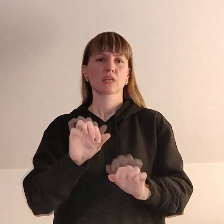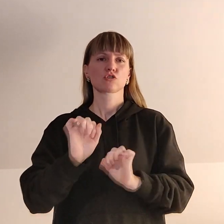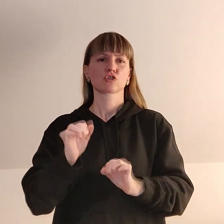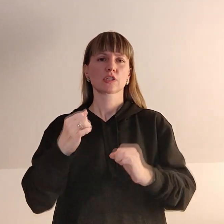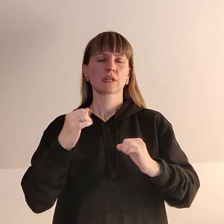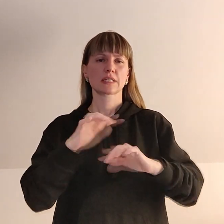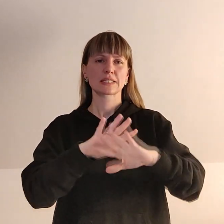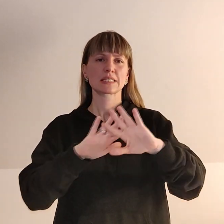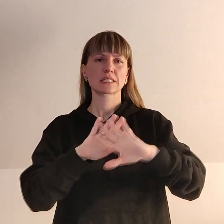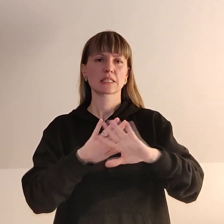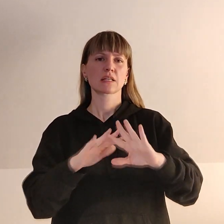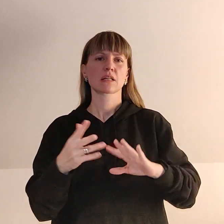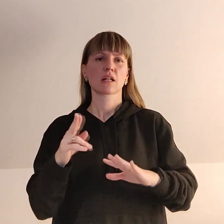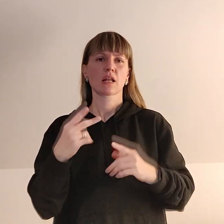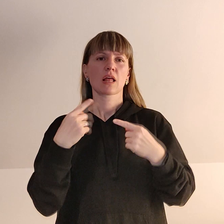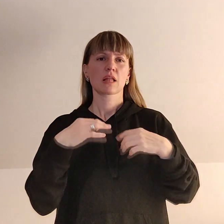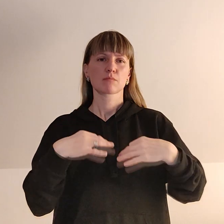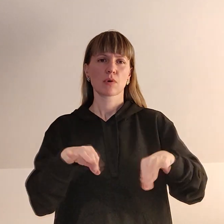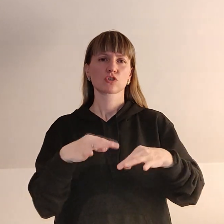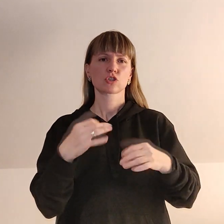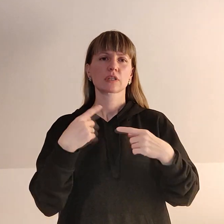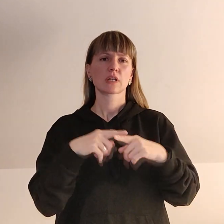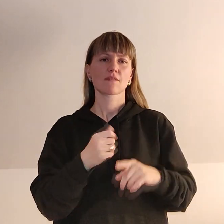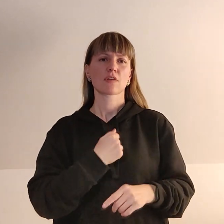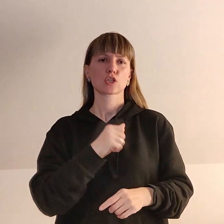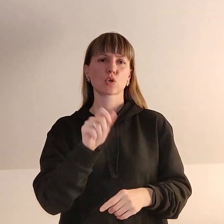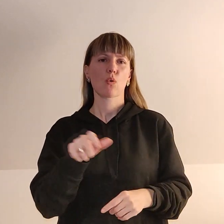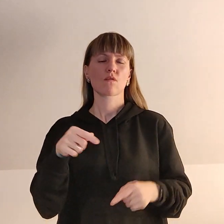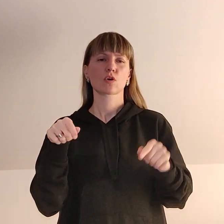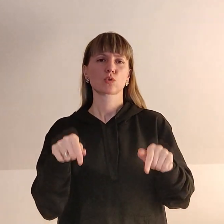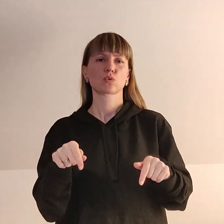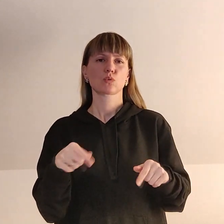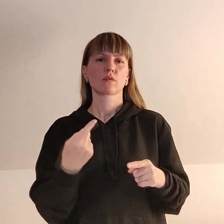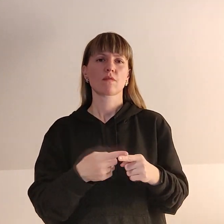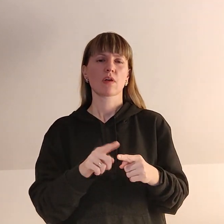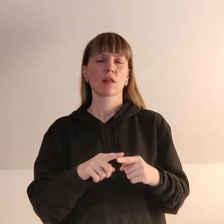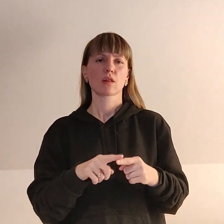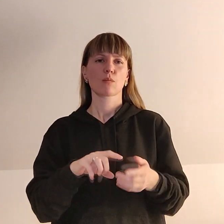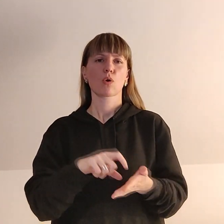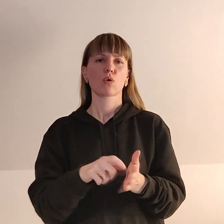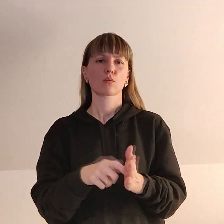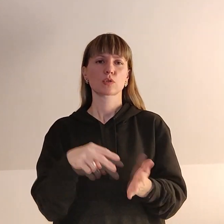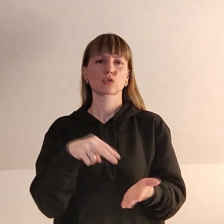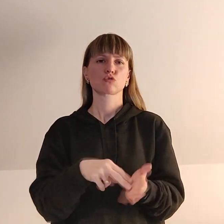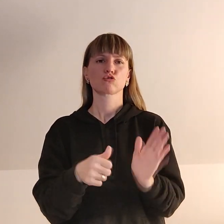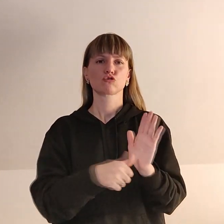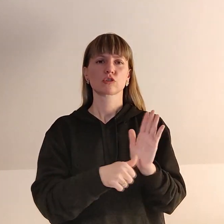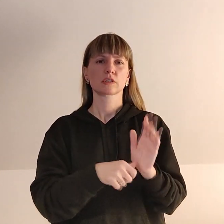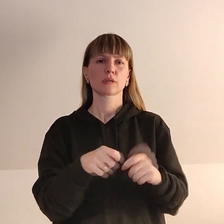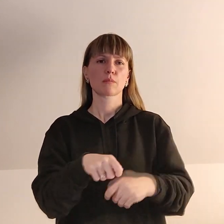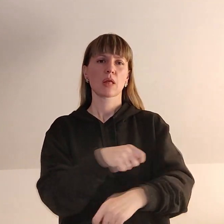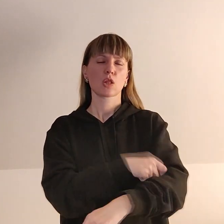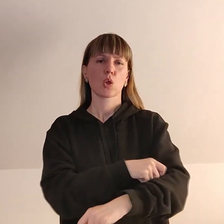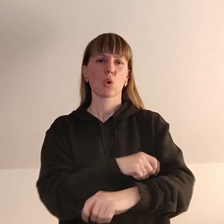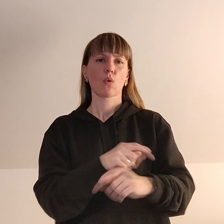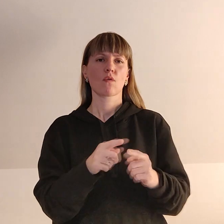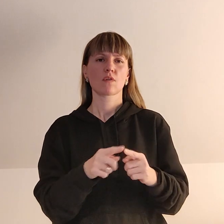маскування корпусів, маскування військових. На даний момент тут, в цьому корпусі, стоїть 6-метровий станок, 6